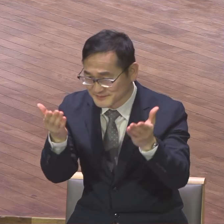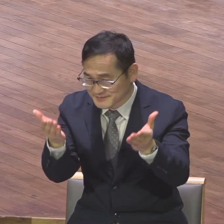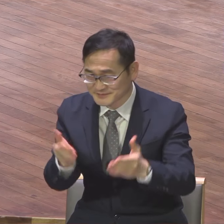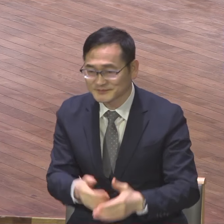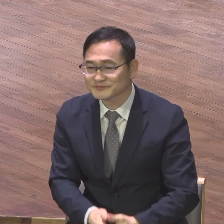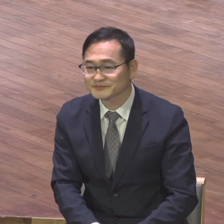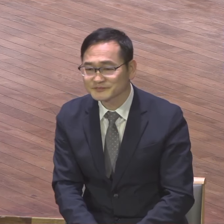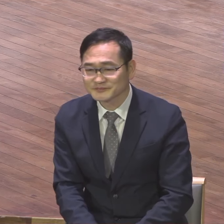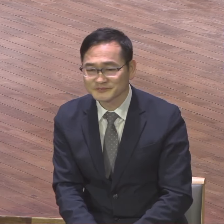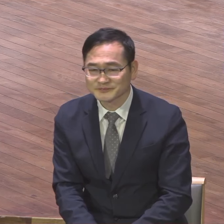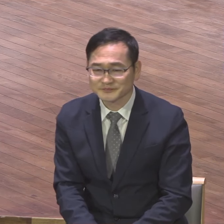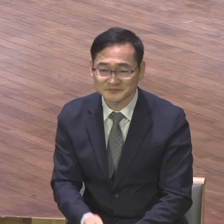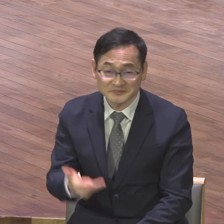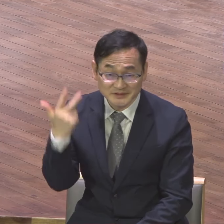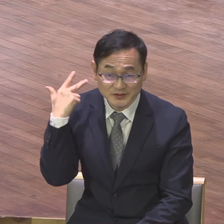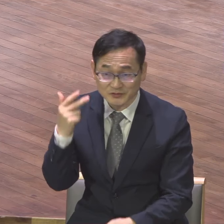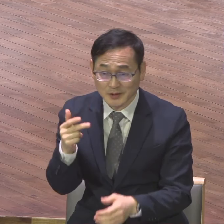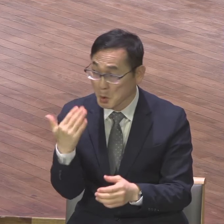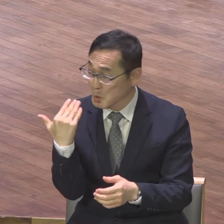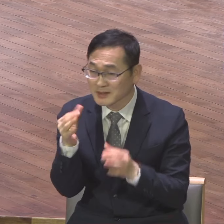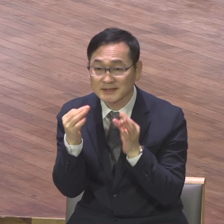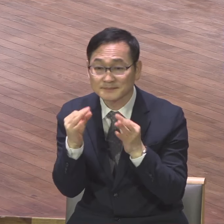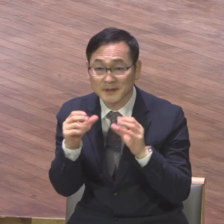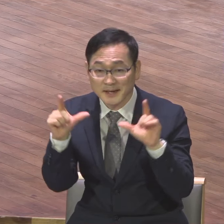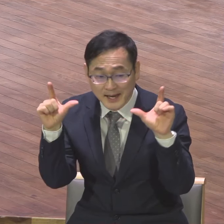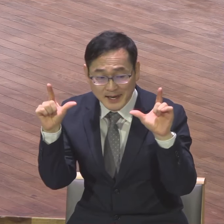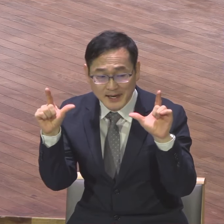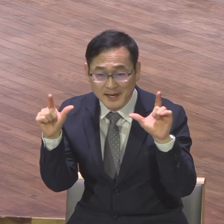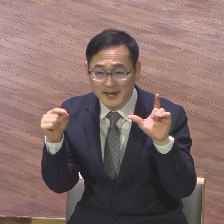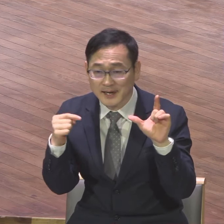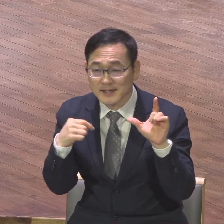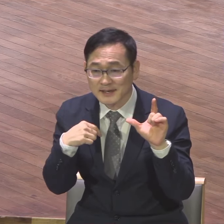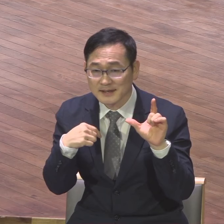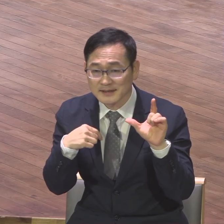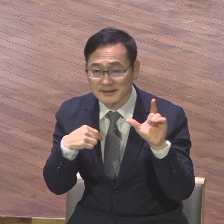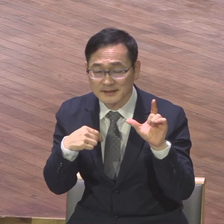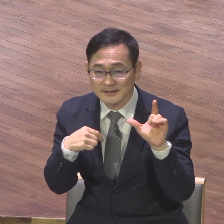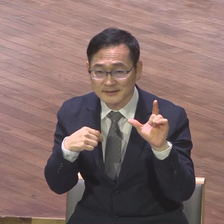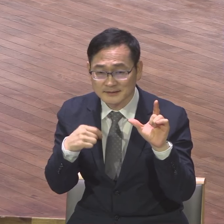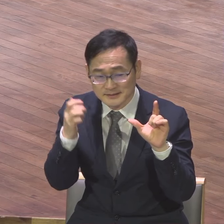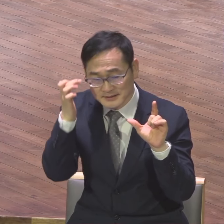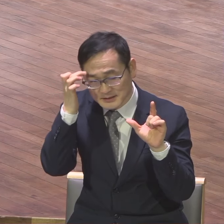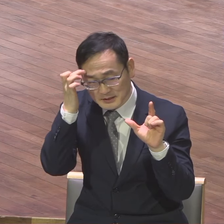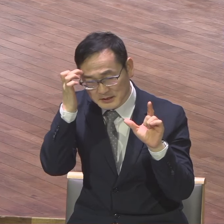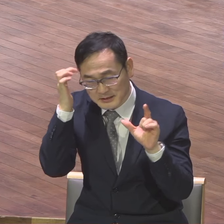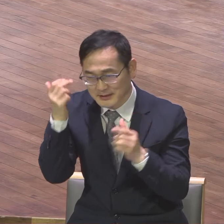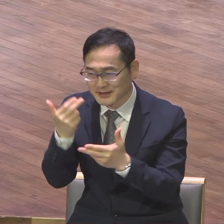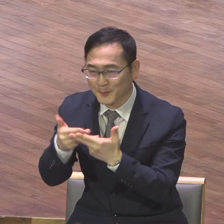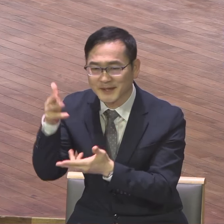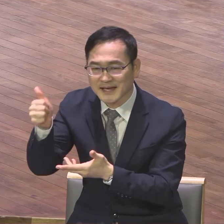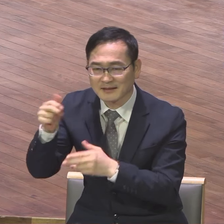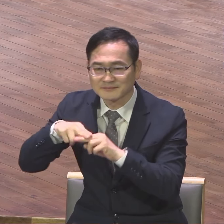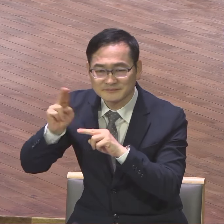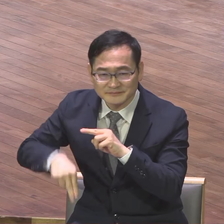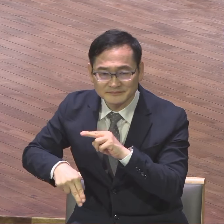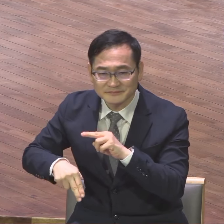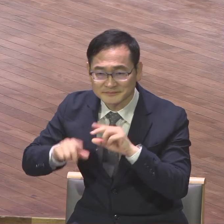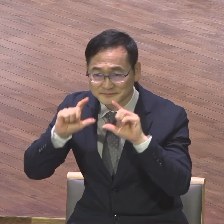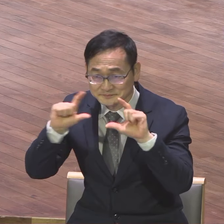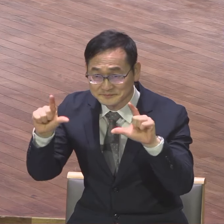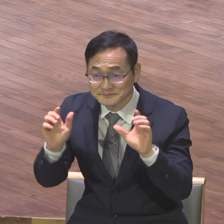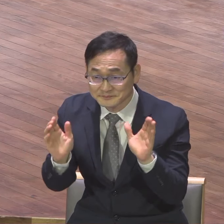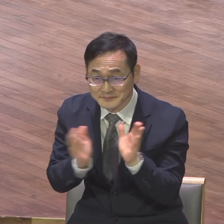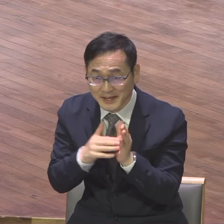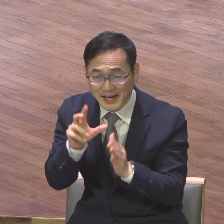지난 금요일 날 제가 이 이 협회장 내려놓는다